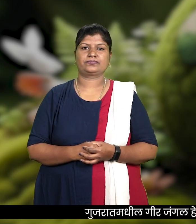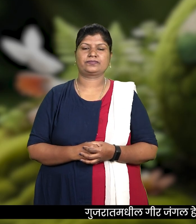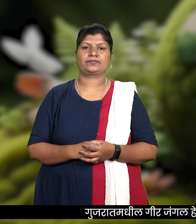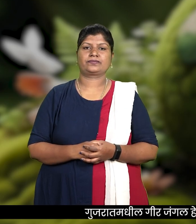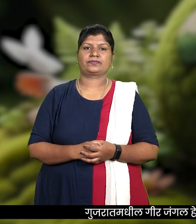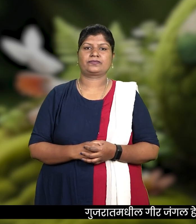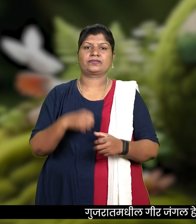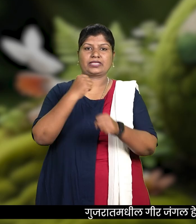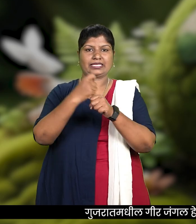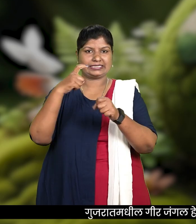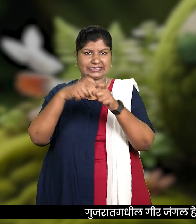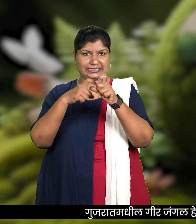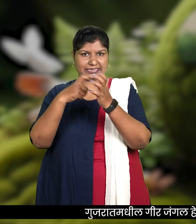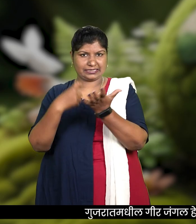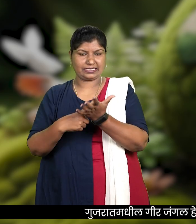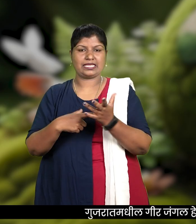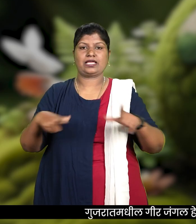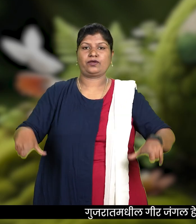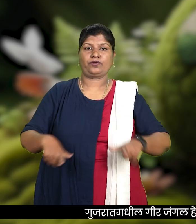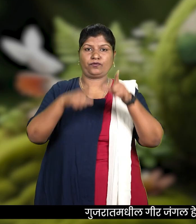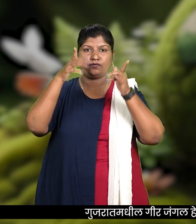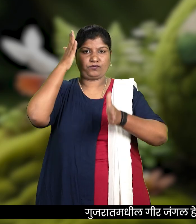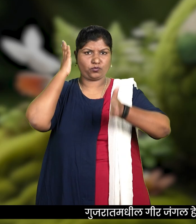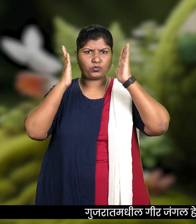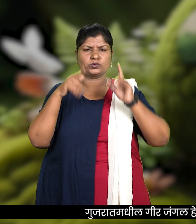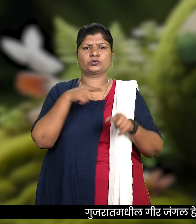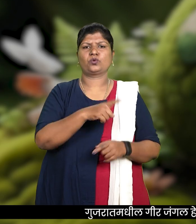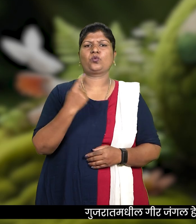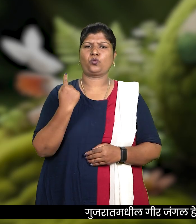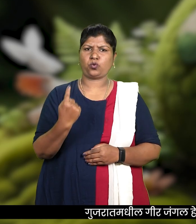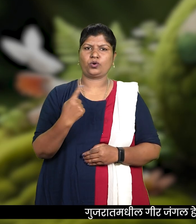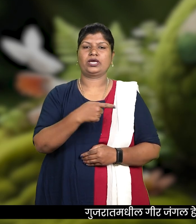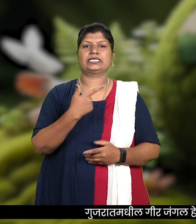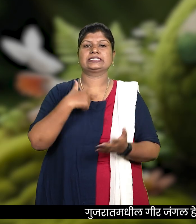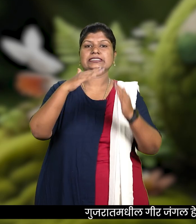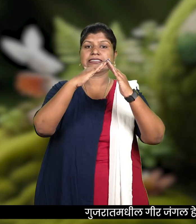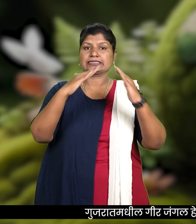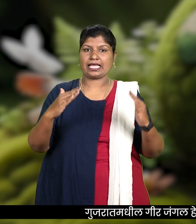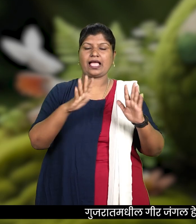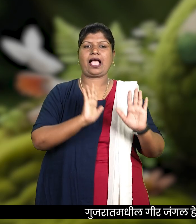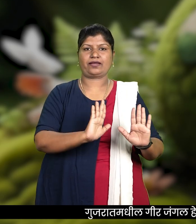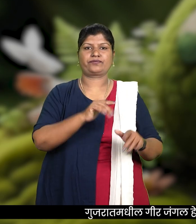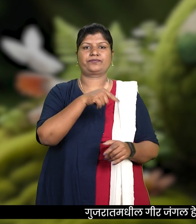गुजरातमधील गीर जंगल हे नेत्रदीपक आशियाई सिंहाचे एकमेव निवासस्थान आश्रयस्थान आहेत.